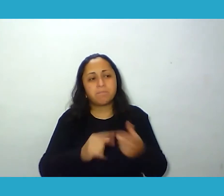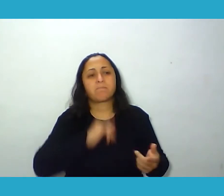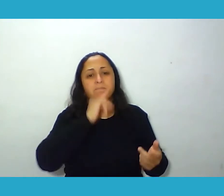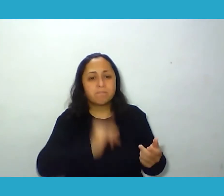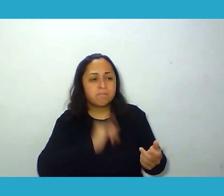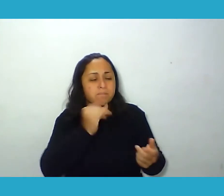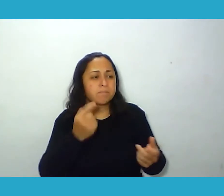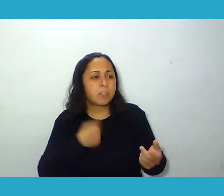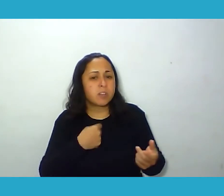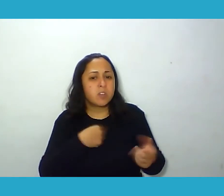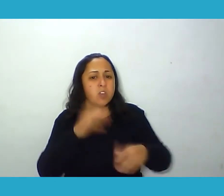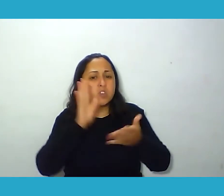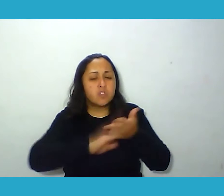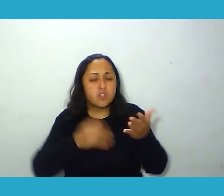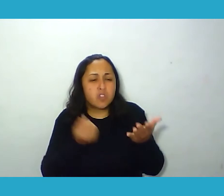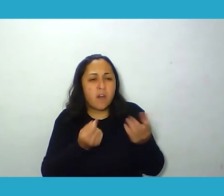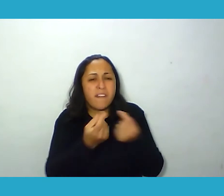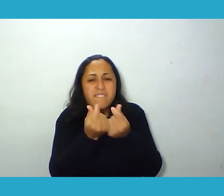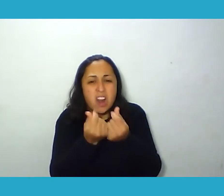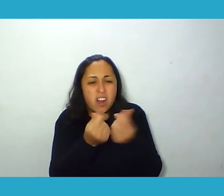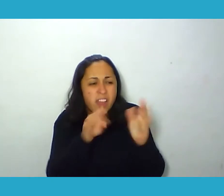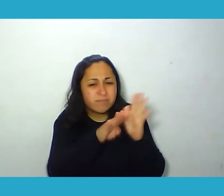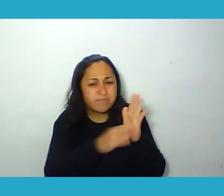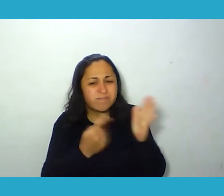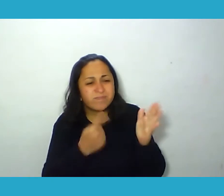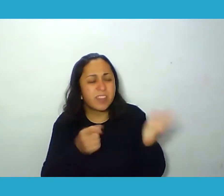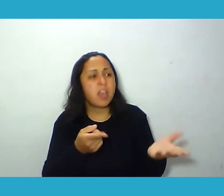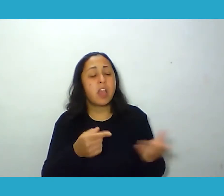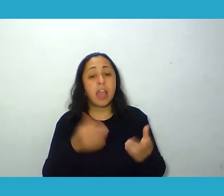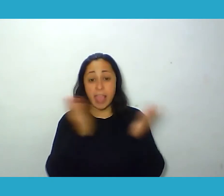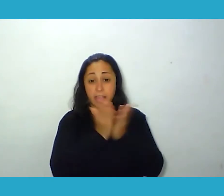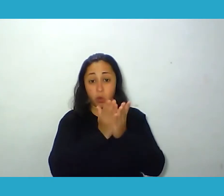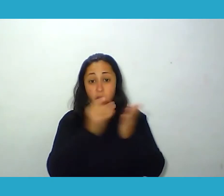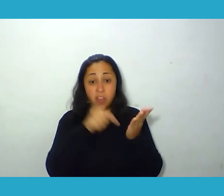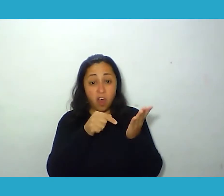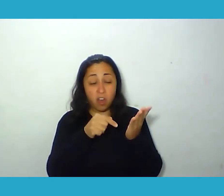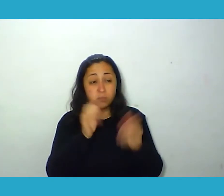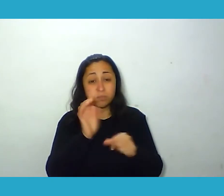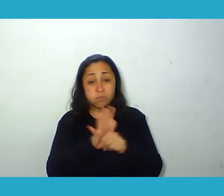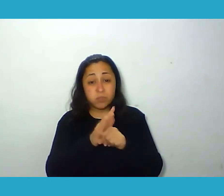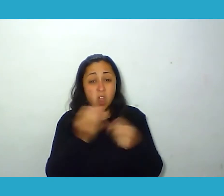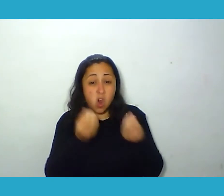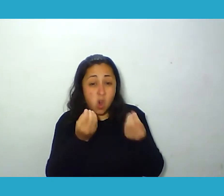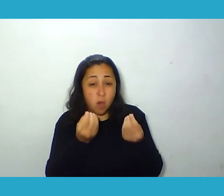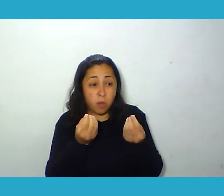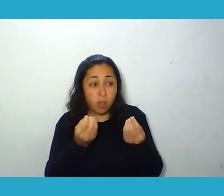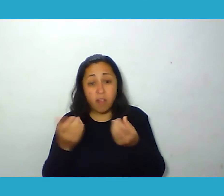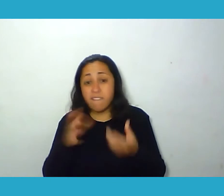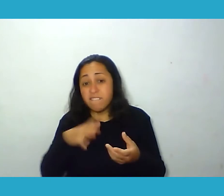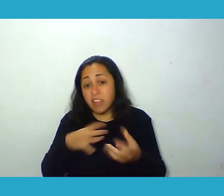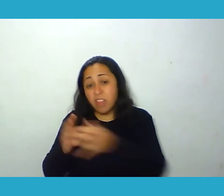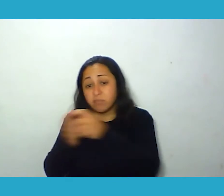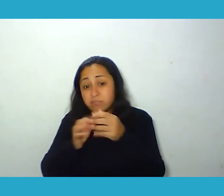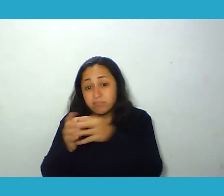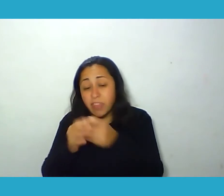que se expresará sobre las matrices de valoración. Comenta que este estudio se basa en tablas para ser discutido. Destaca